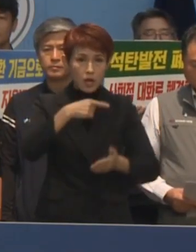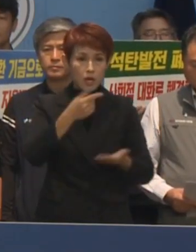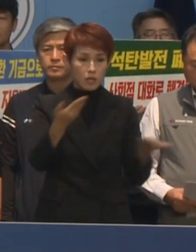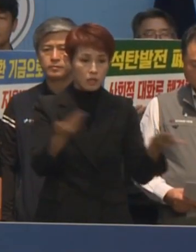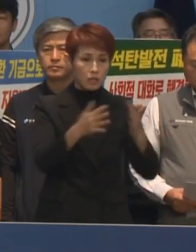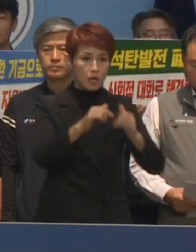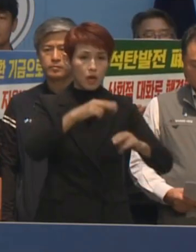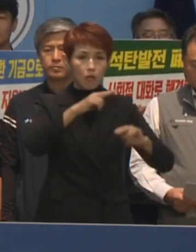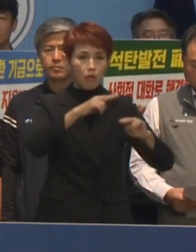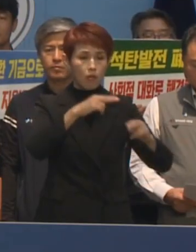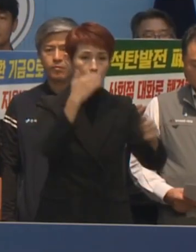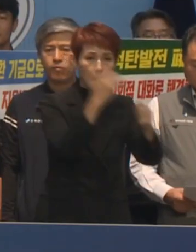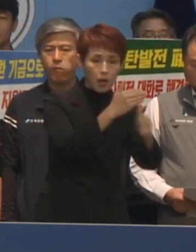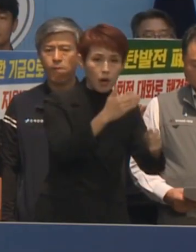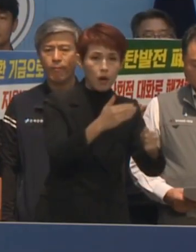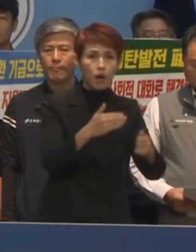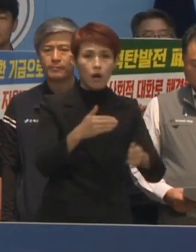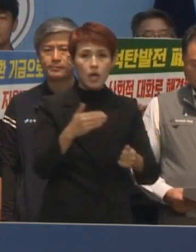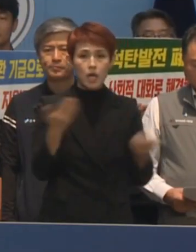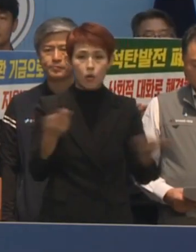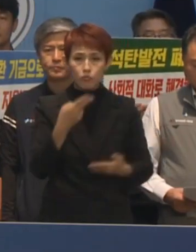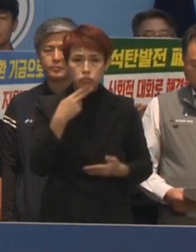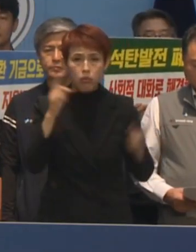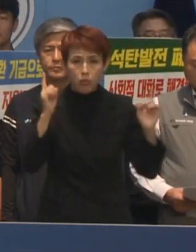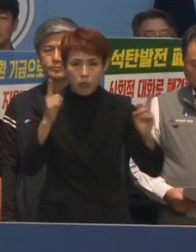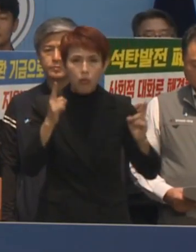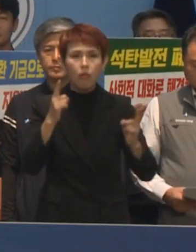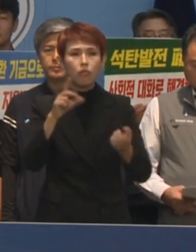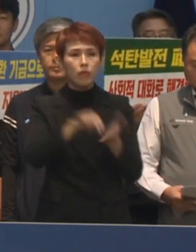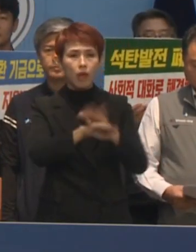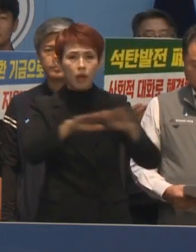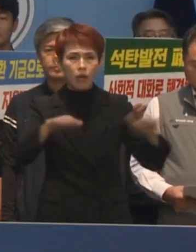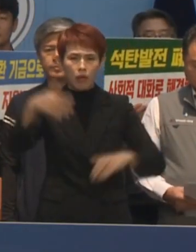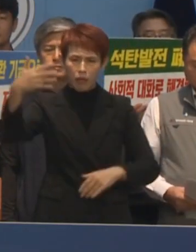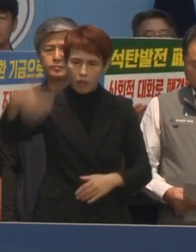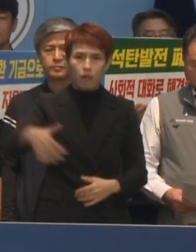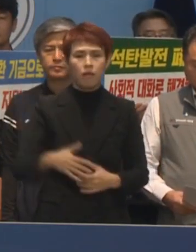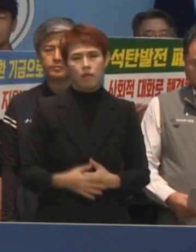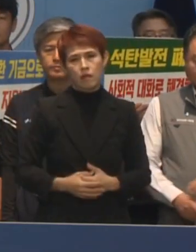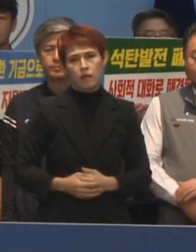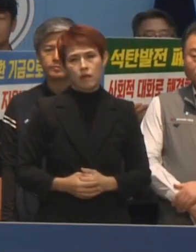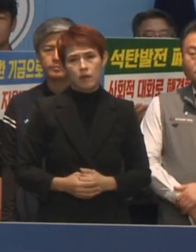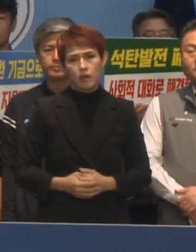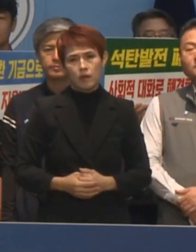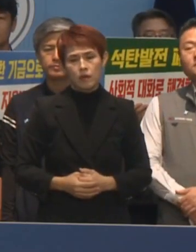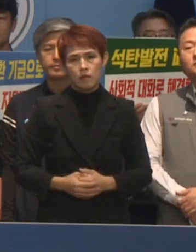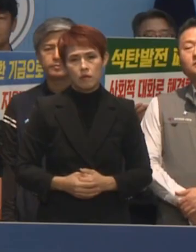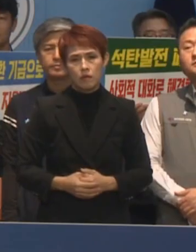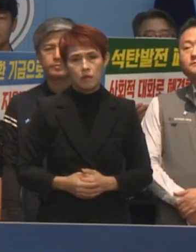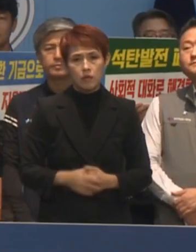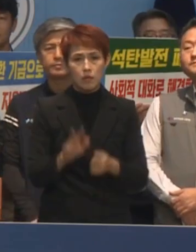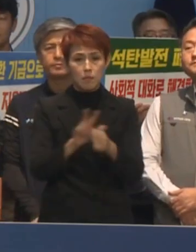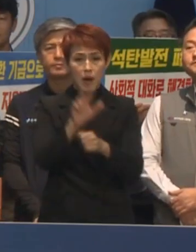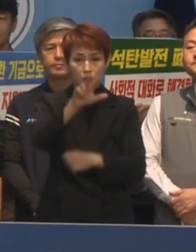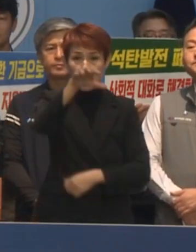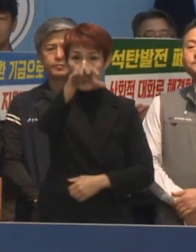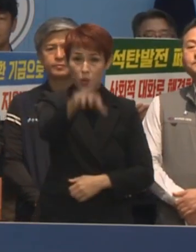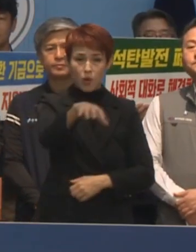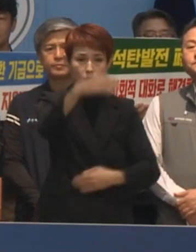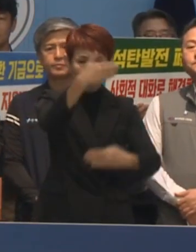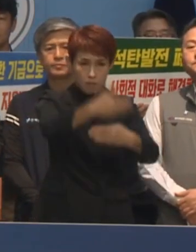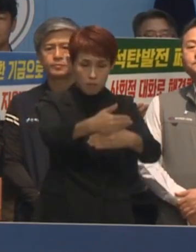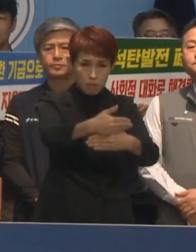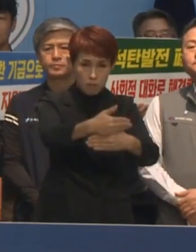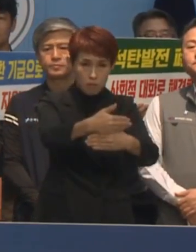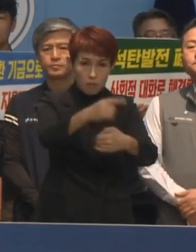노동자와 지역사회에 대한 실질적인 대책을 제시하지 못하고 있습니다. 특히 석탄화력발전소 폐쇄로